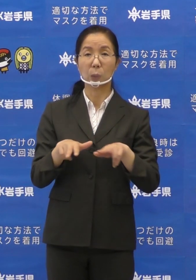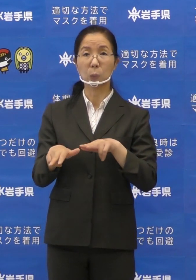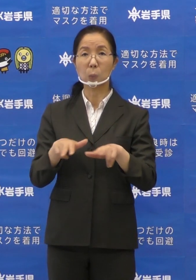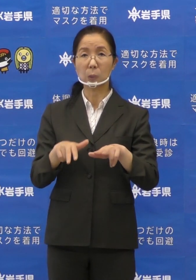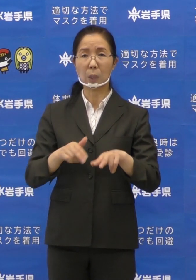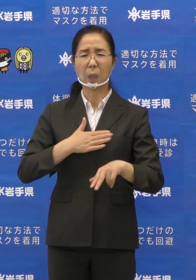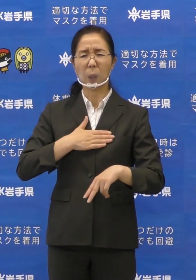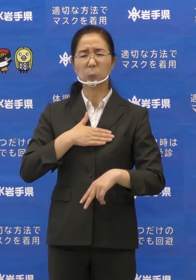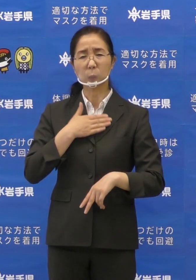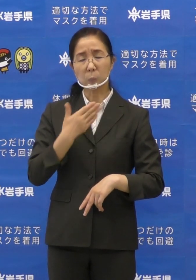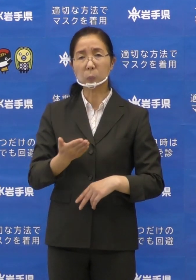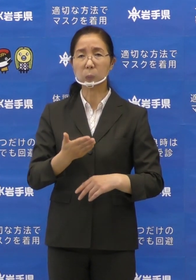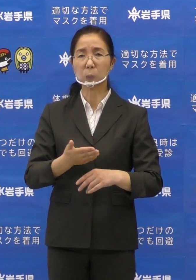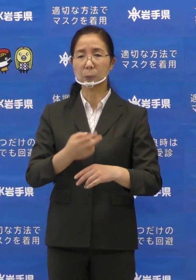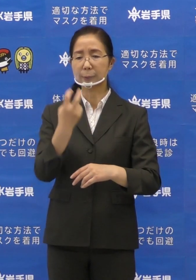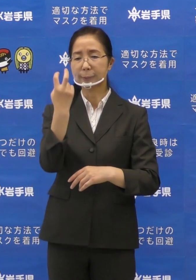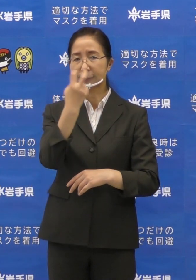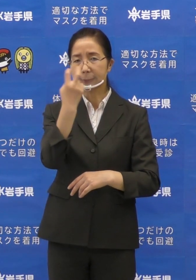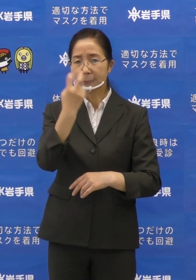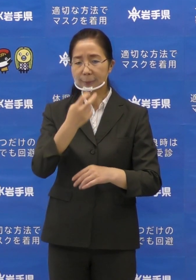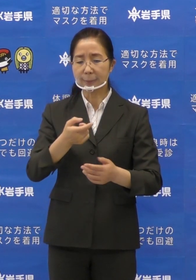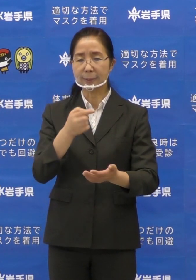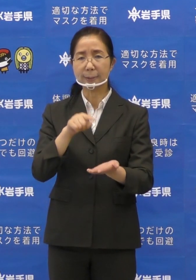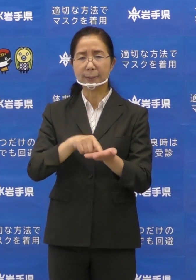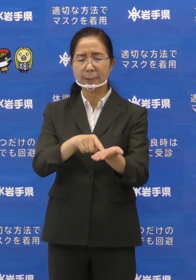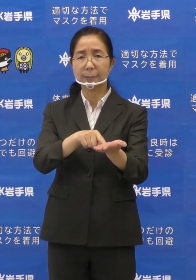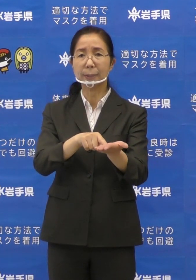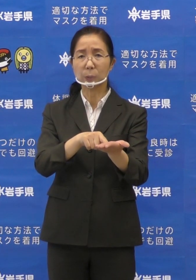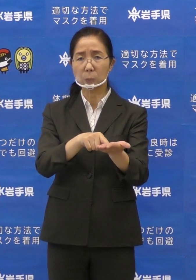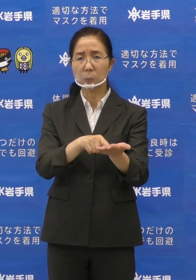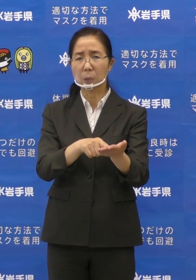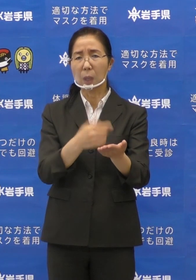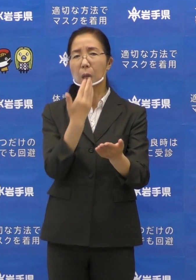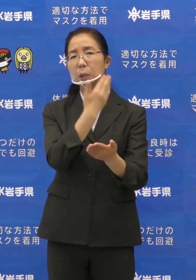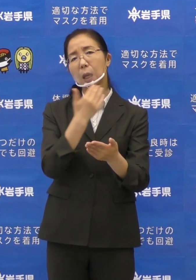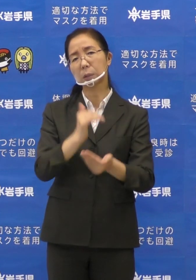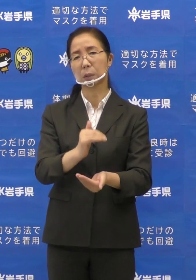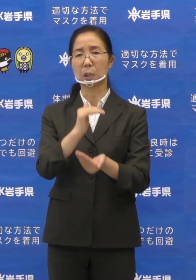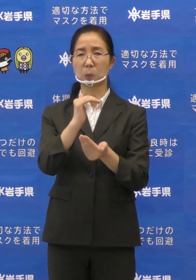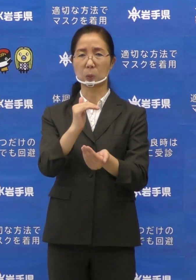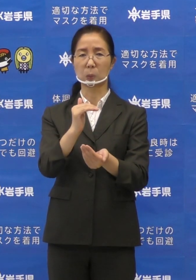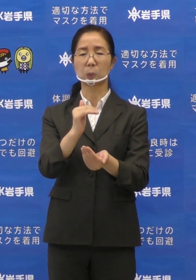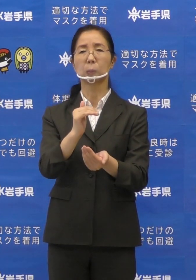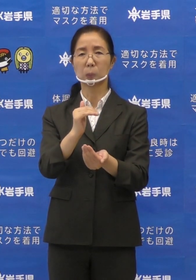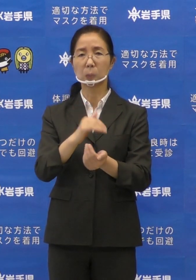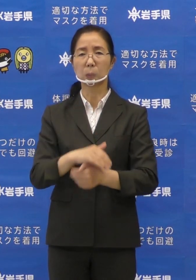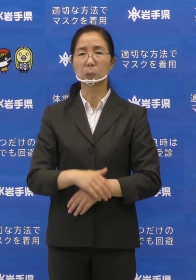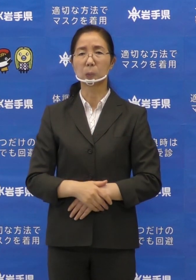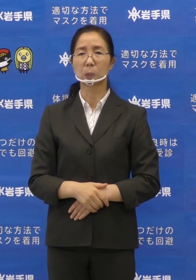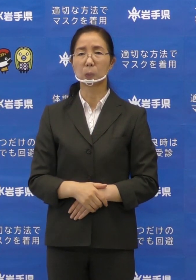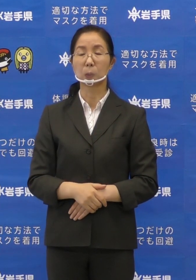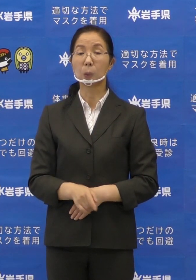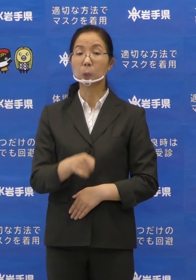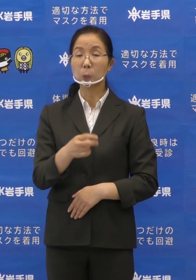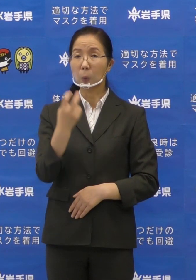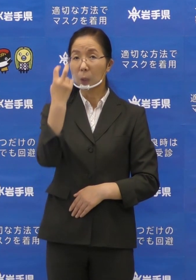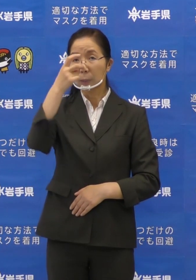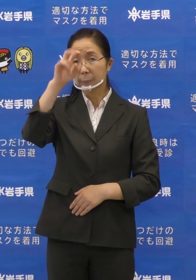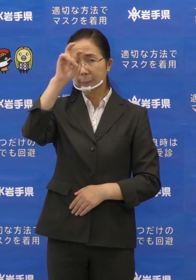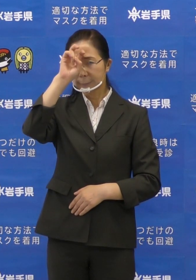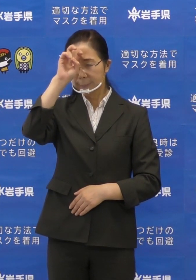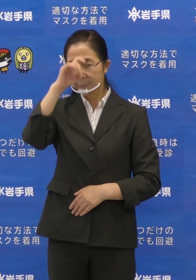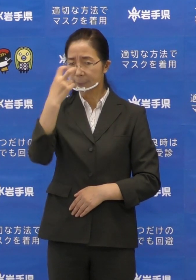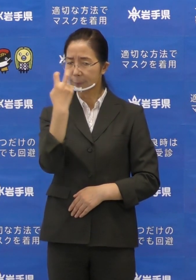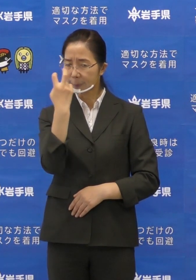不服審査請求というのは大事なことですので、あとはこの審査員の方々